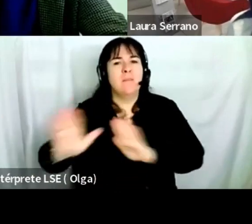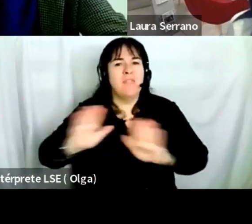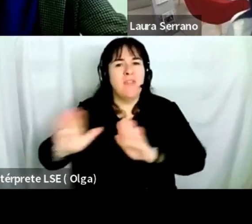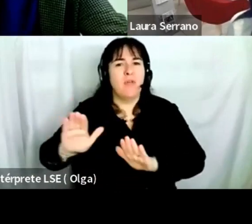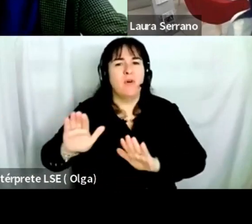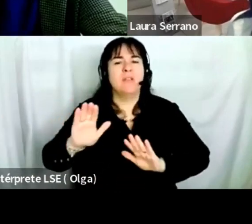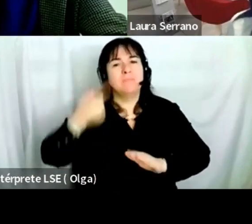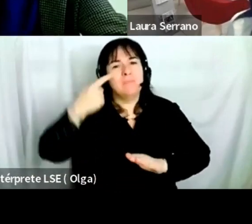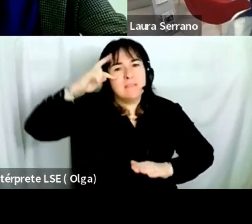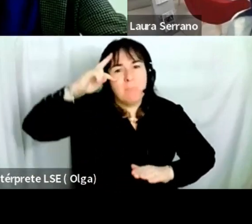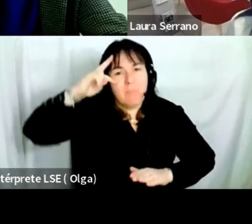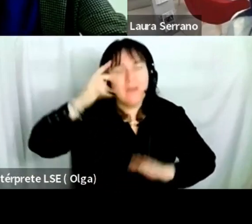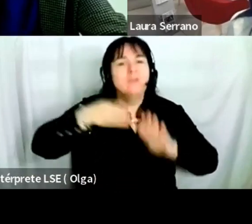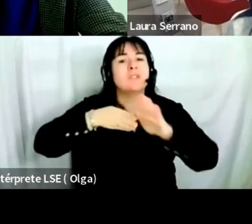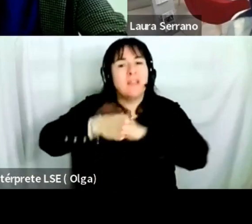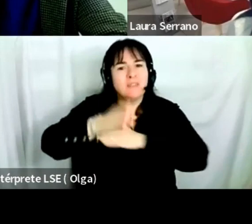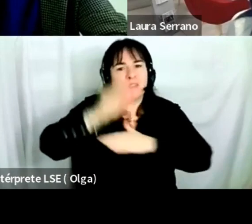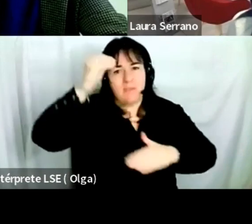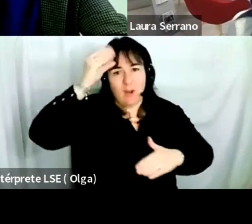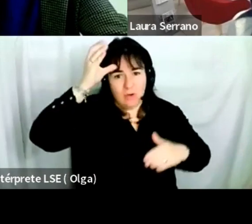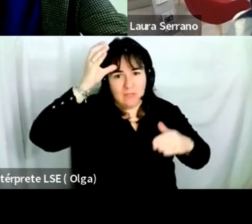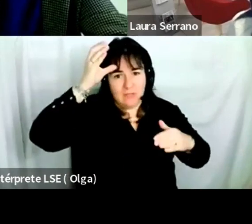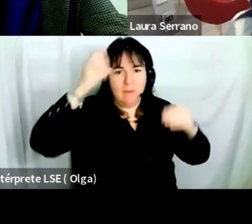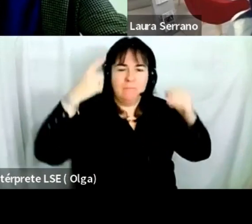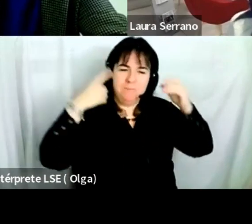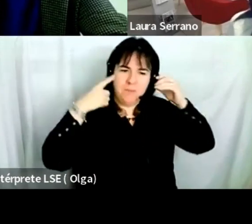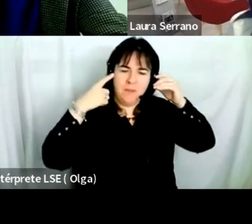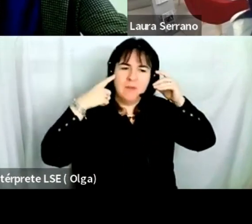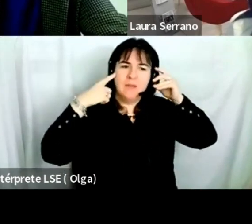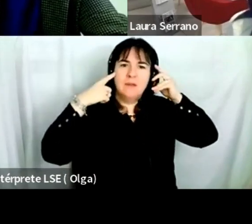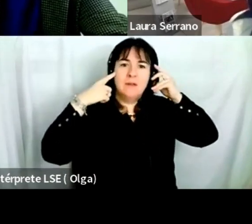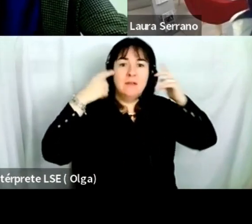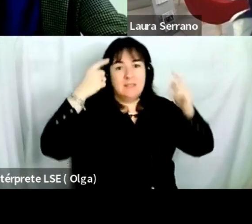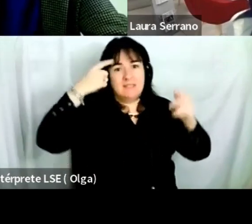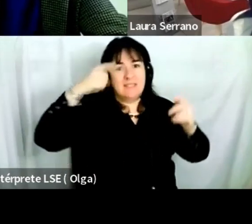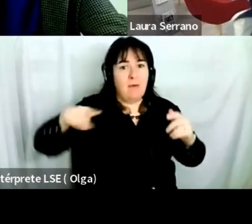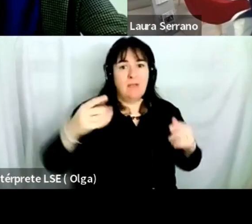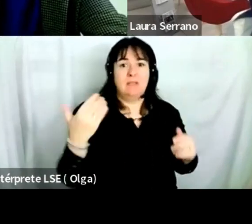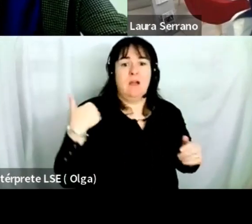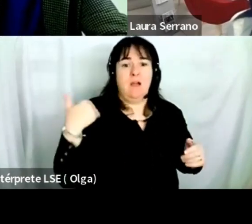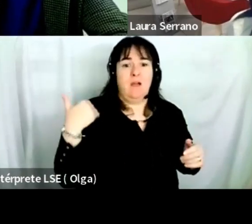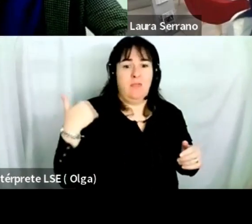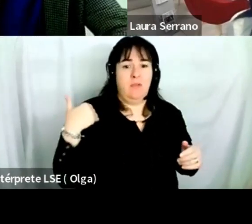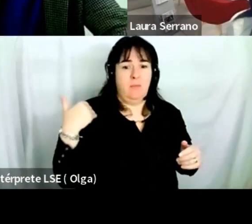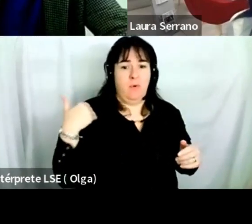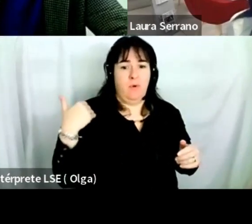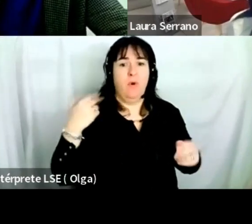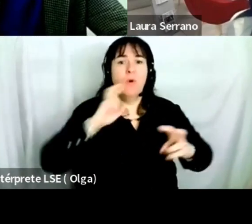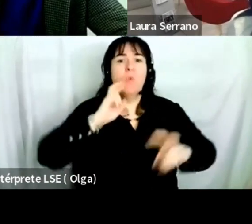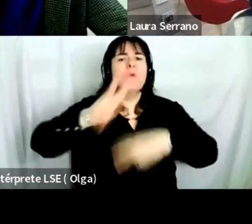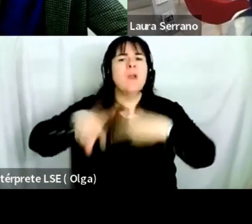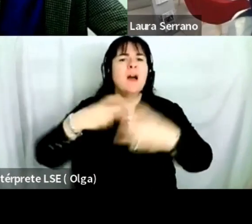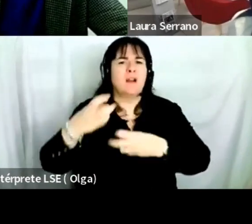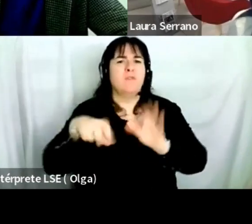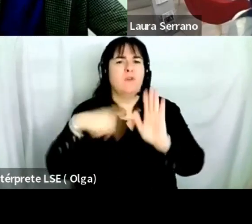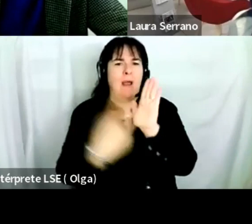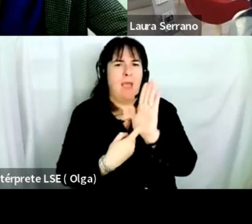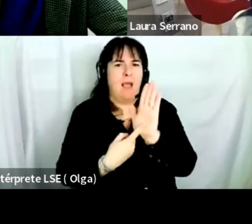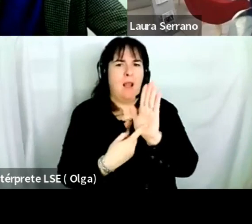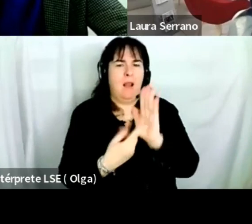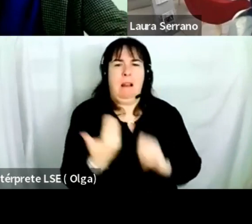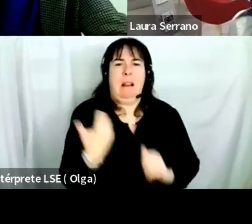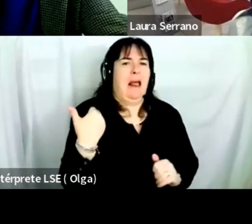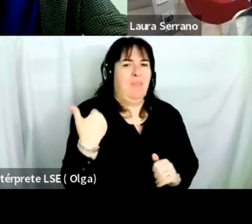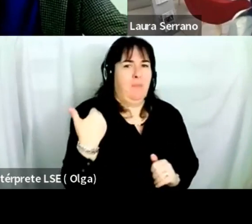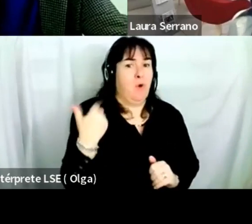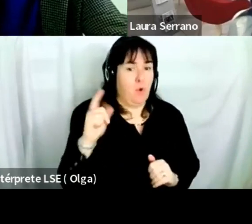cognitiva. Vamos a ver, sabéis que ha habido una reforma legal hace relativamente poco tiempo, en